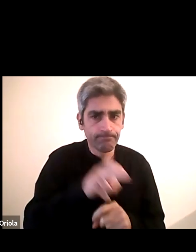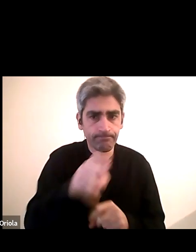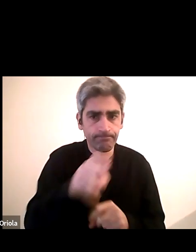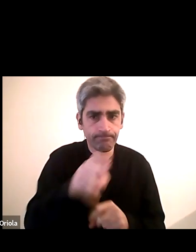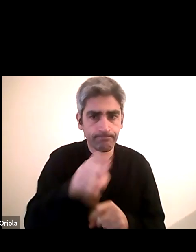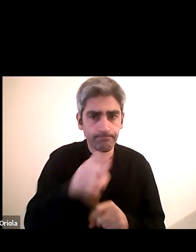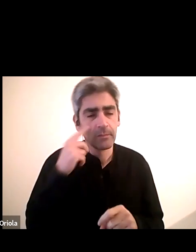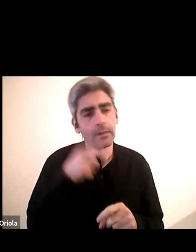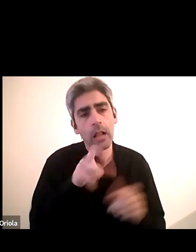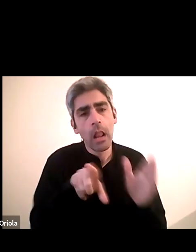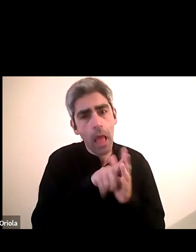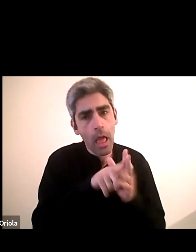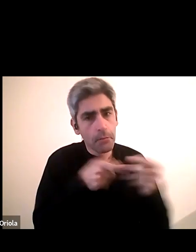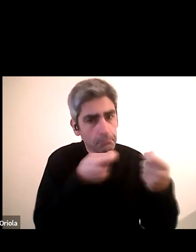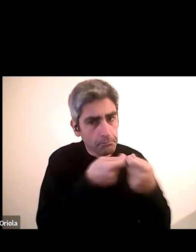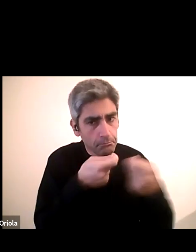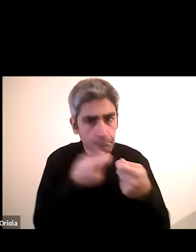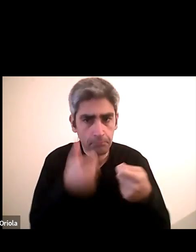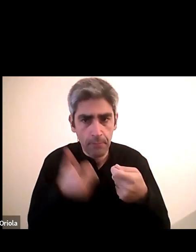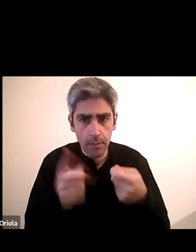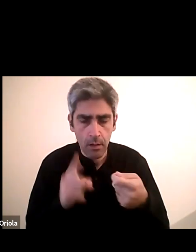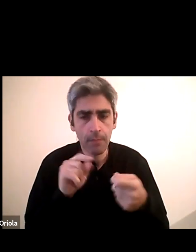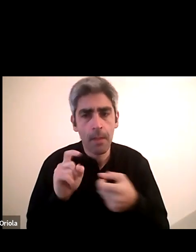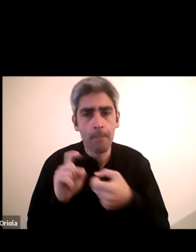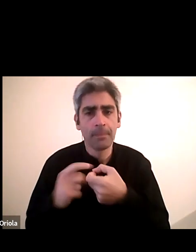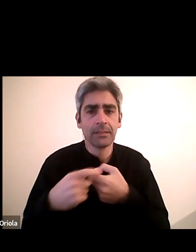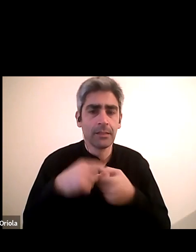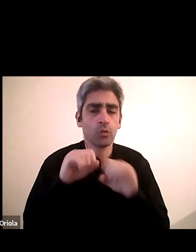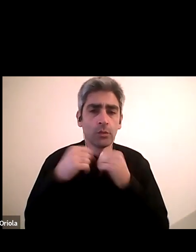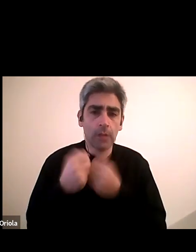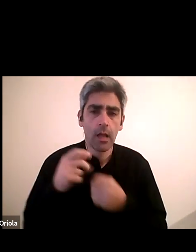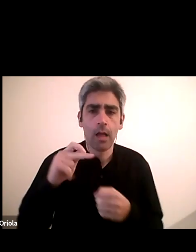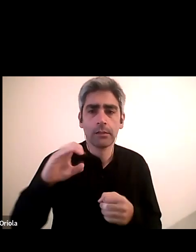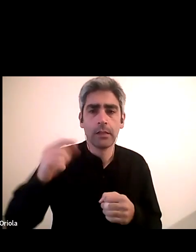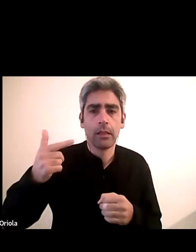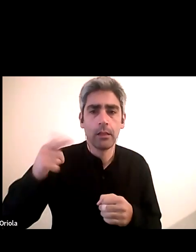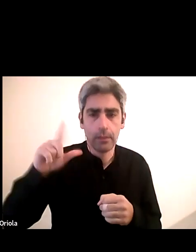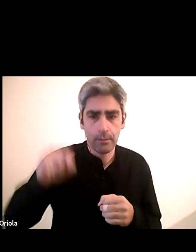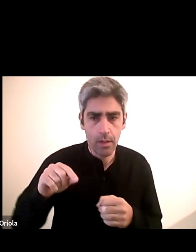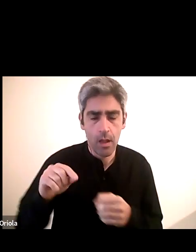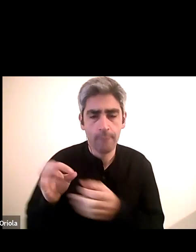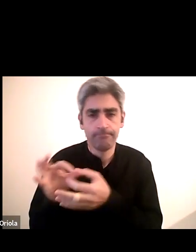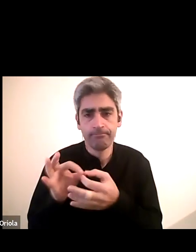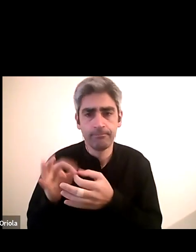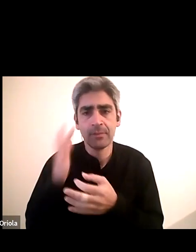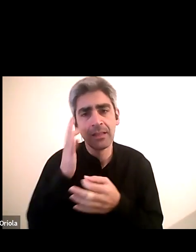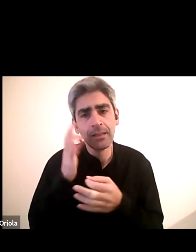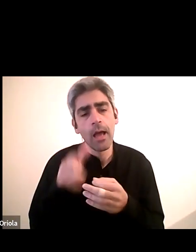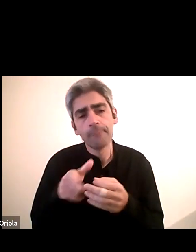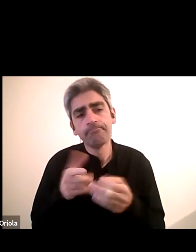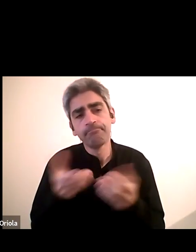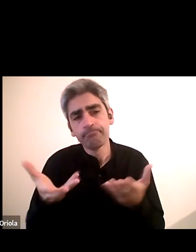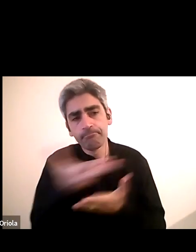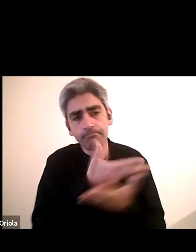alguma conformidade, também com os parceiros sociais, a ACT com os parceiros sociais, que ia tentando garantir alguma conformidade,